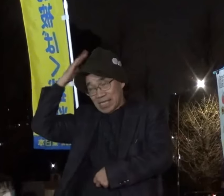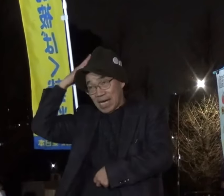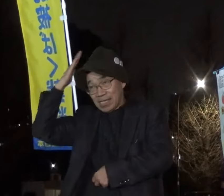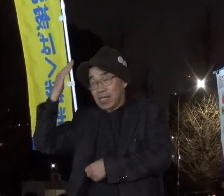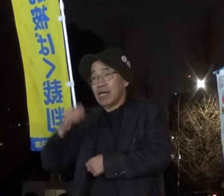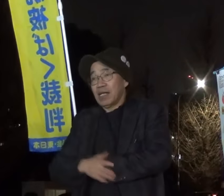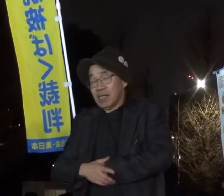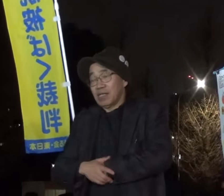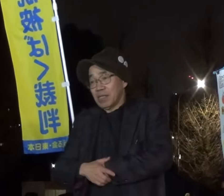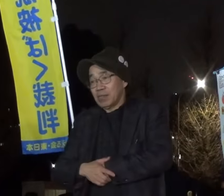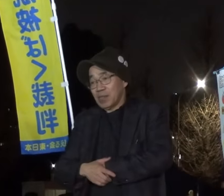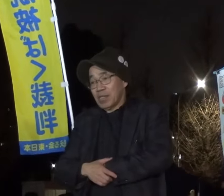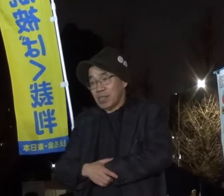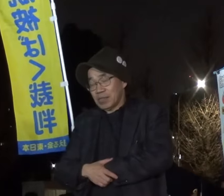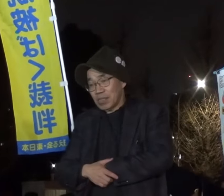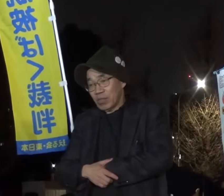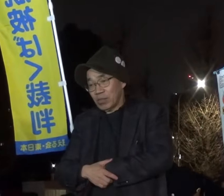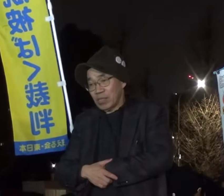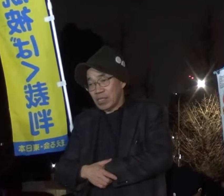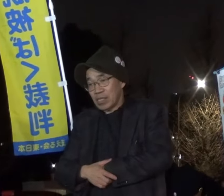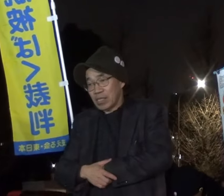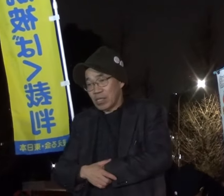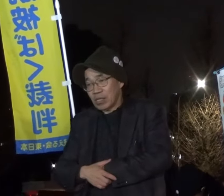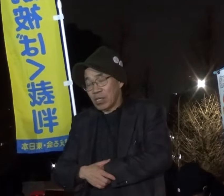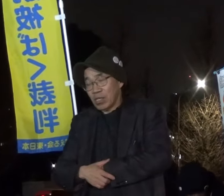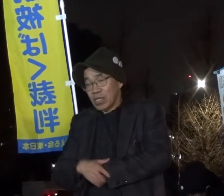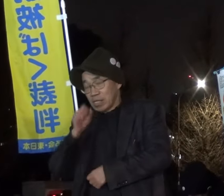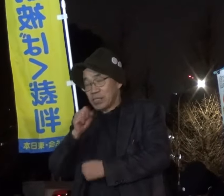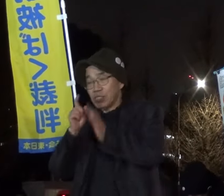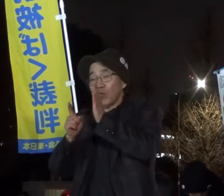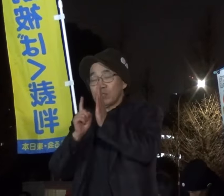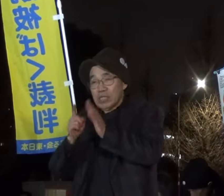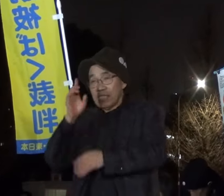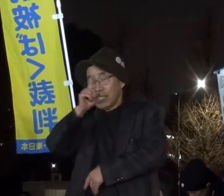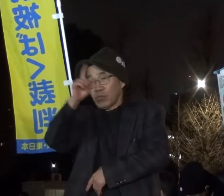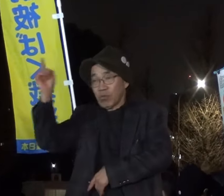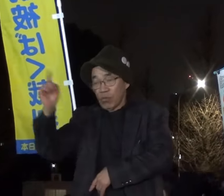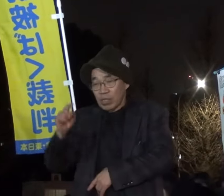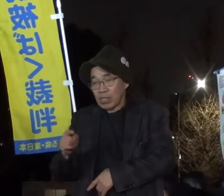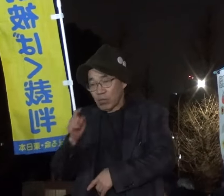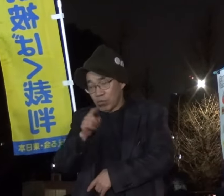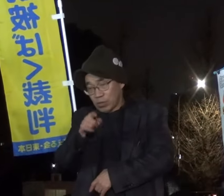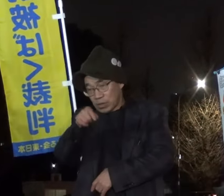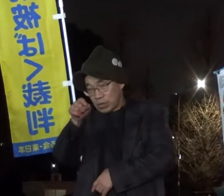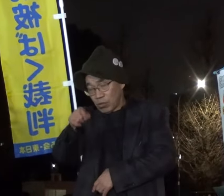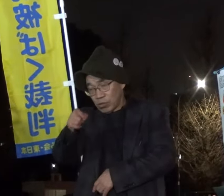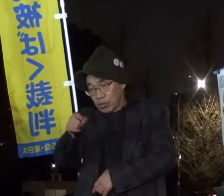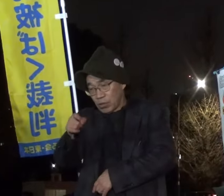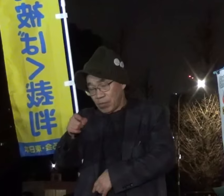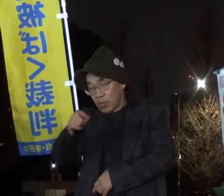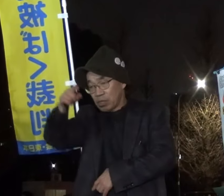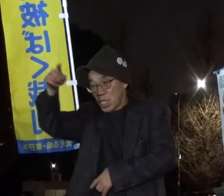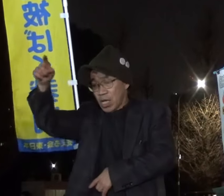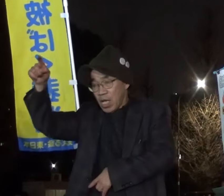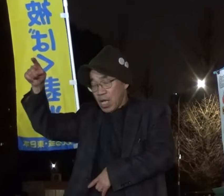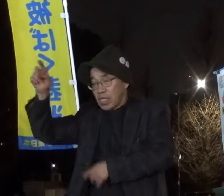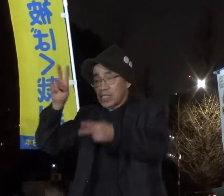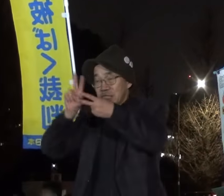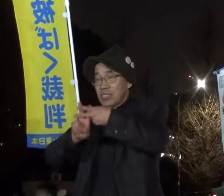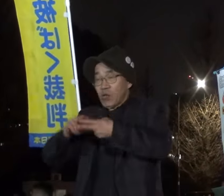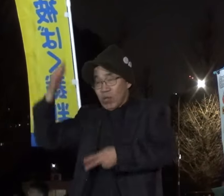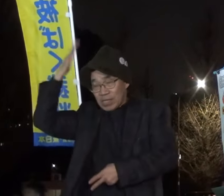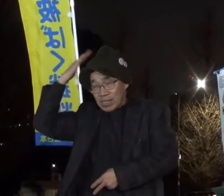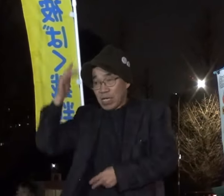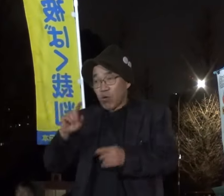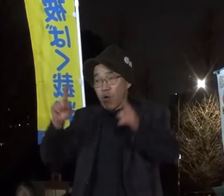開きます。井の頭公園、三角公園を中心にスタートして、で吉祥寺の街を一周して、